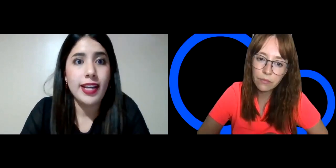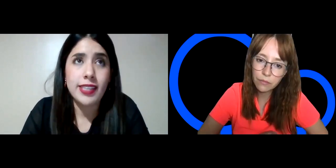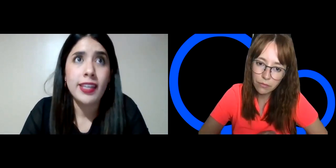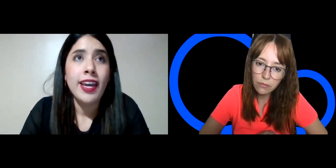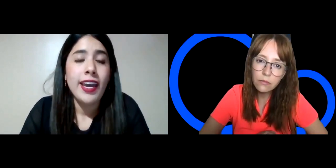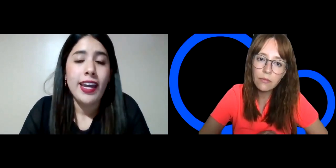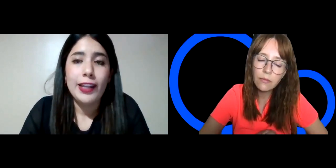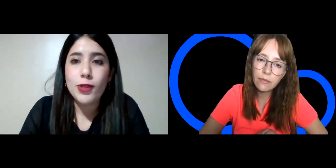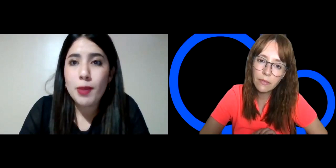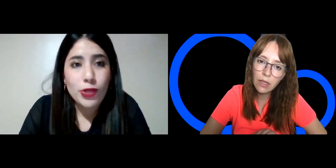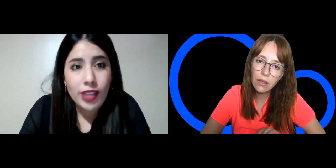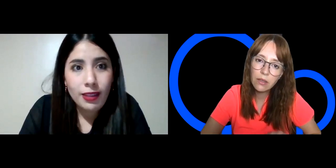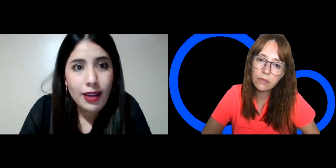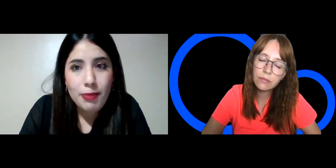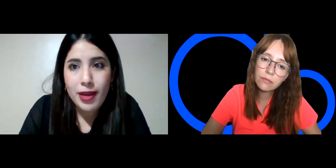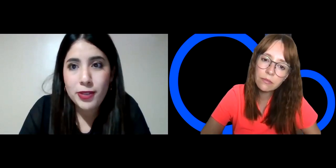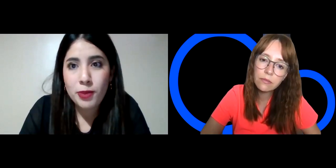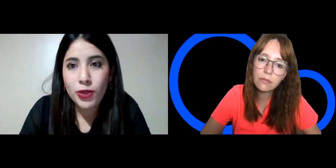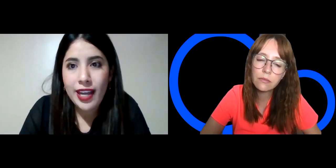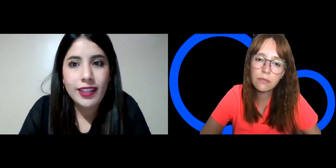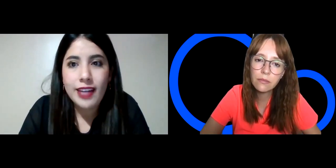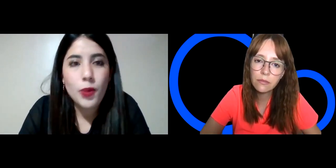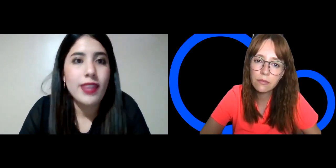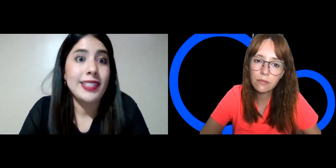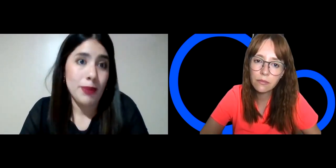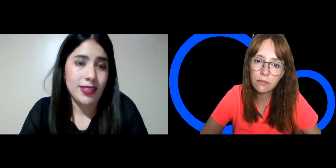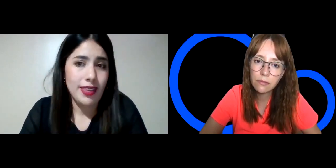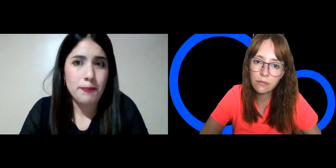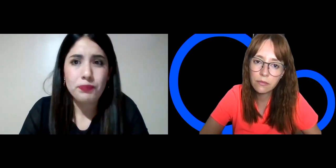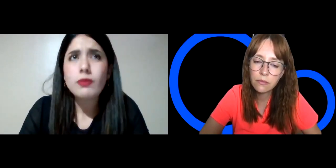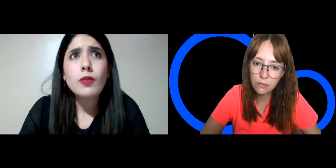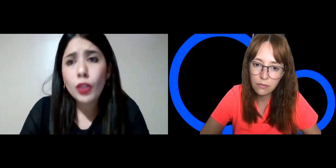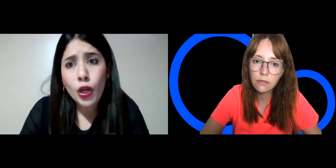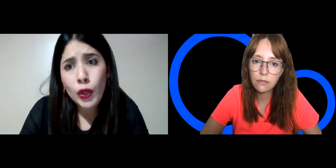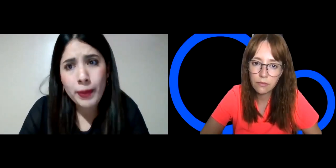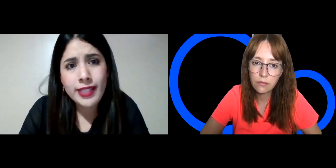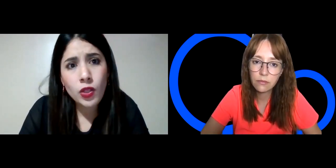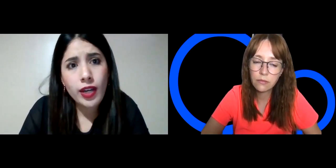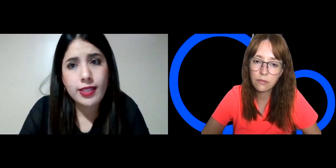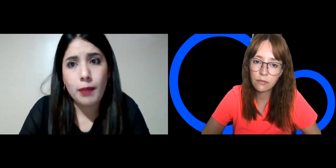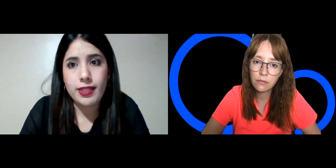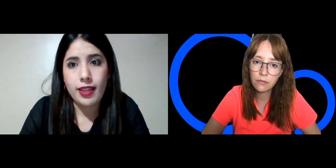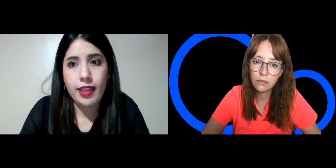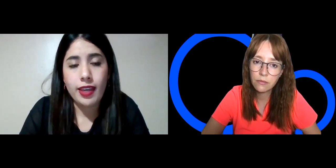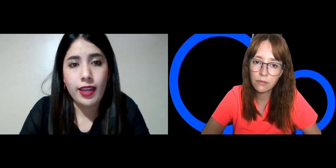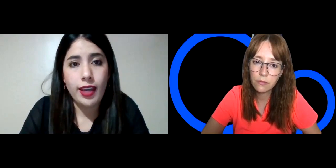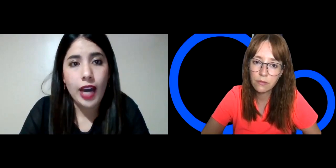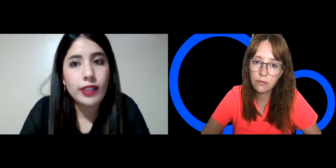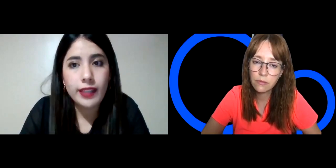pareciera así. El 12% de la población mundial tiene alguna discapacidad. Lo que pasa con la